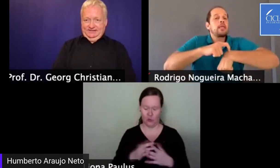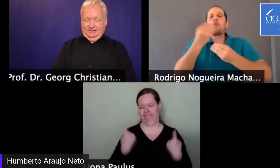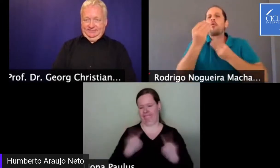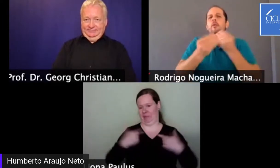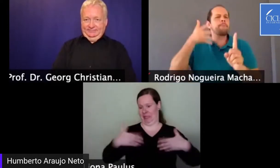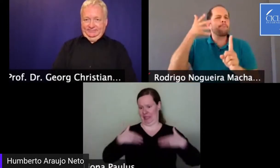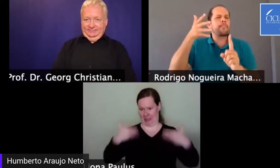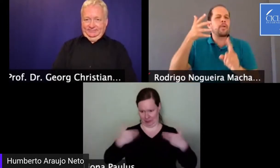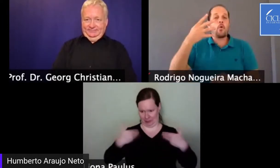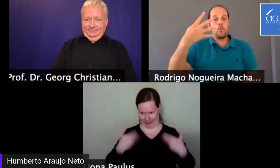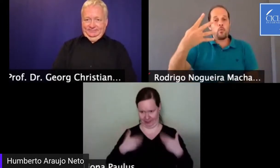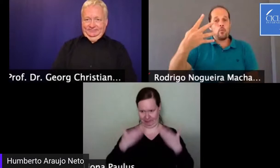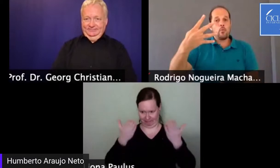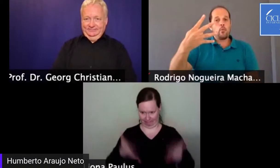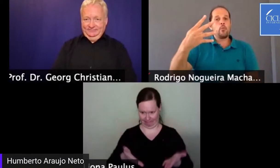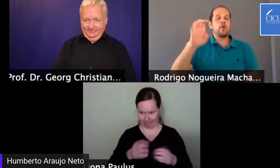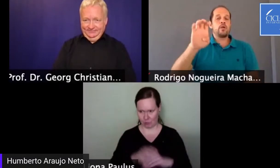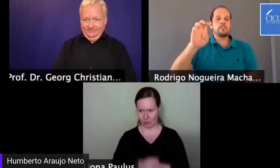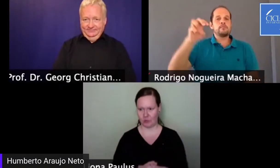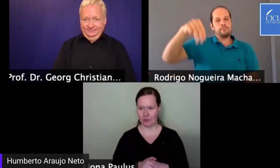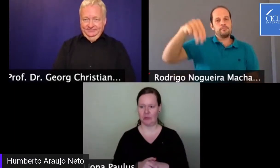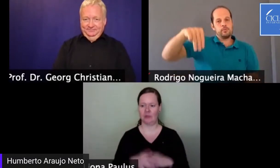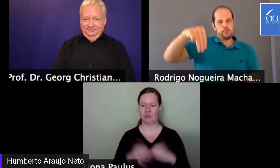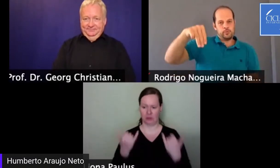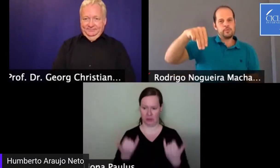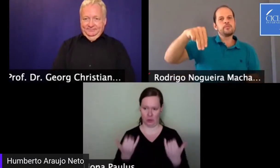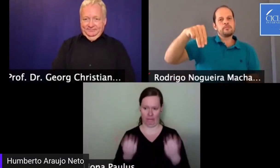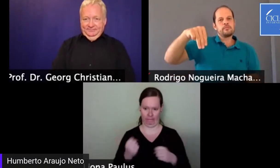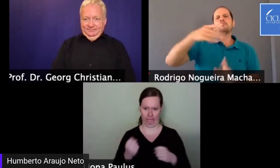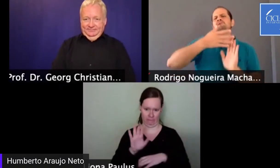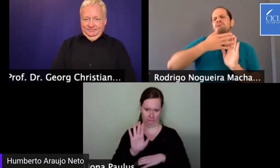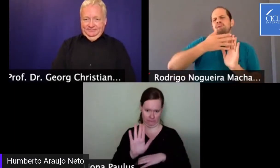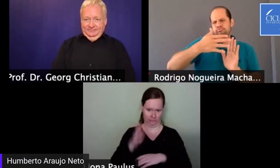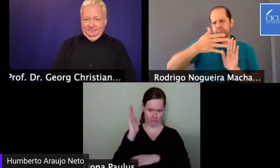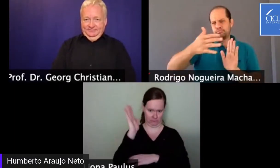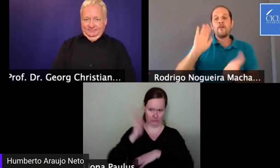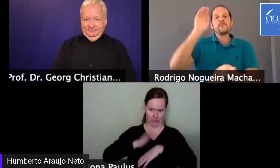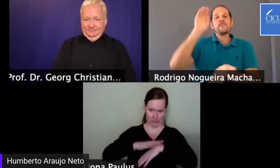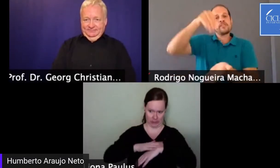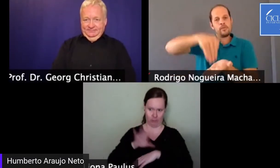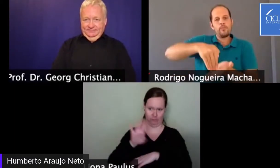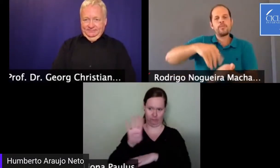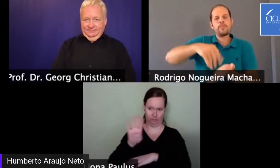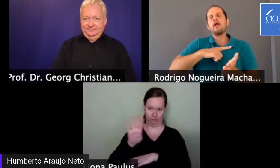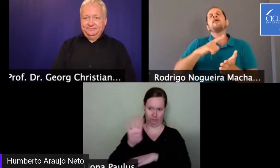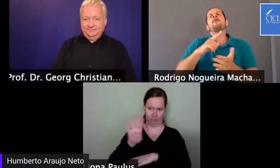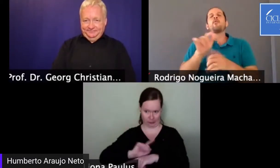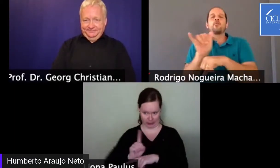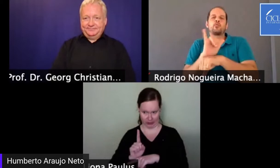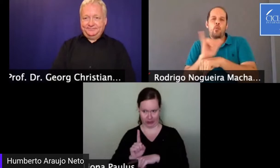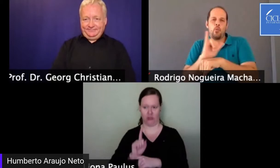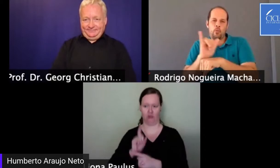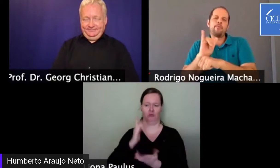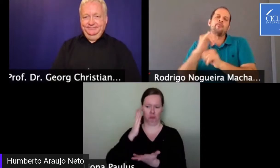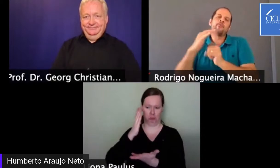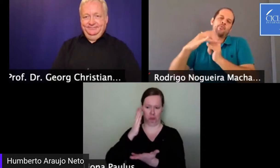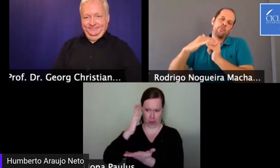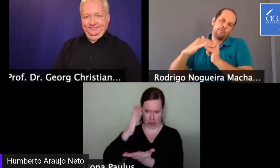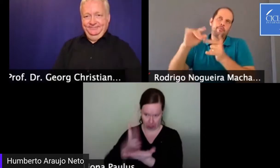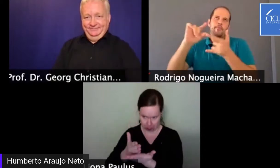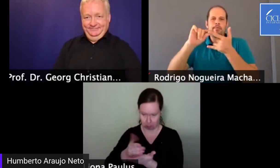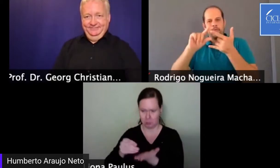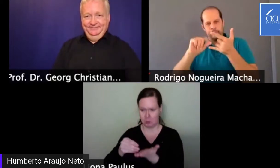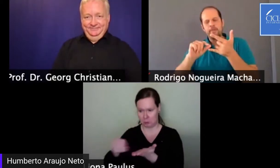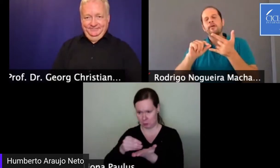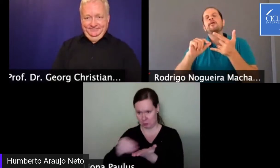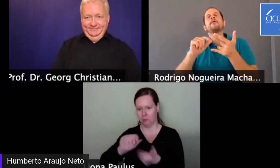momento, dessa palestra. O professor terá 45 minutos para explanar todo o seu conteúdo. Ao término, nós abriremos